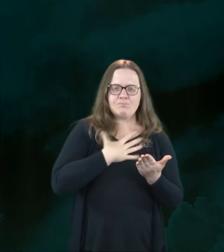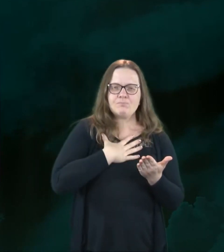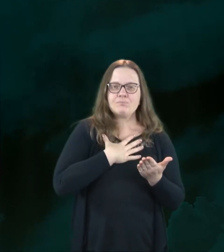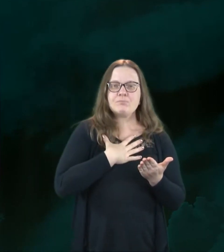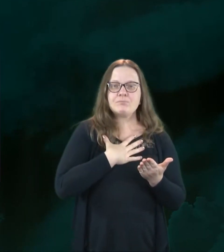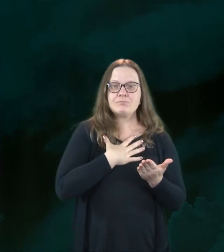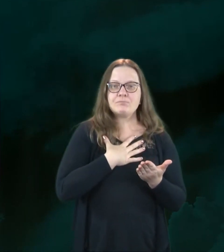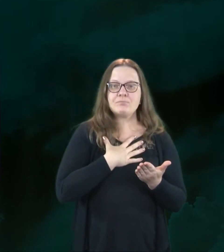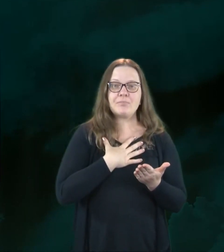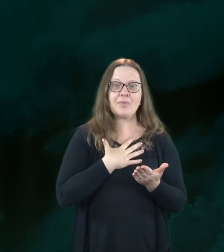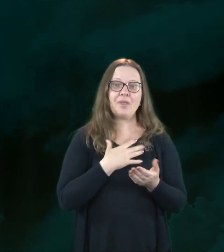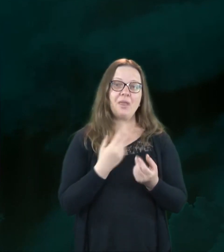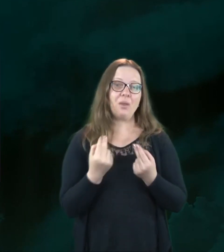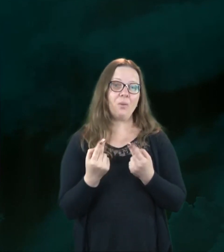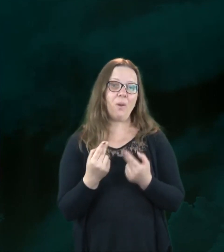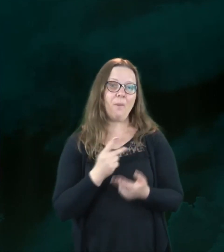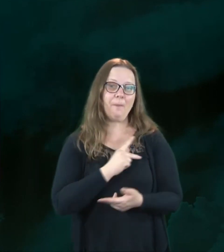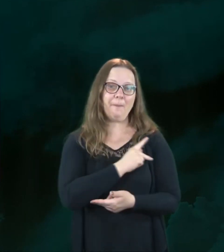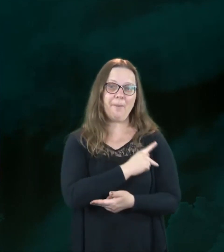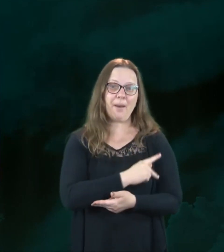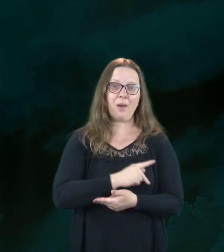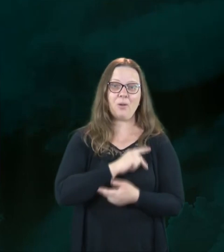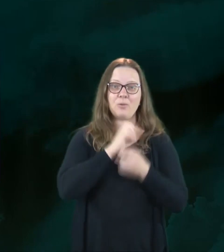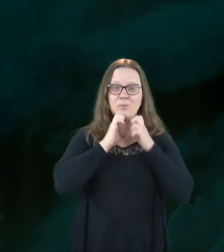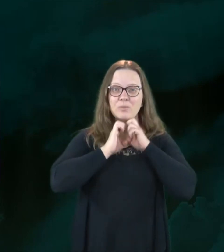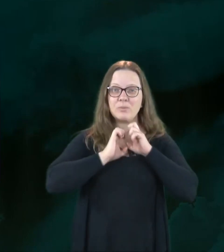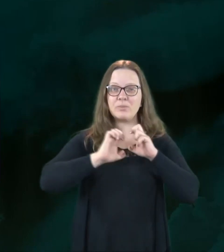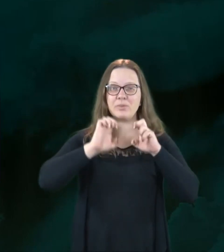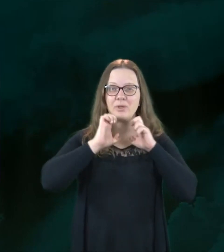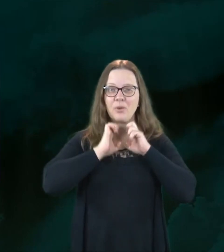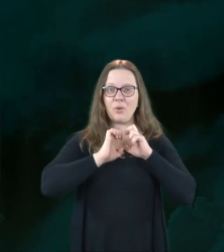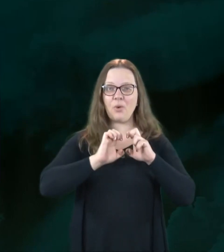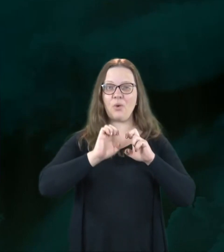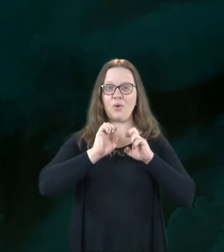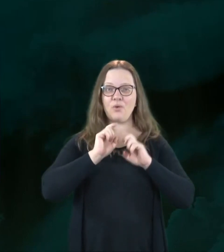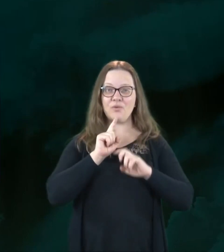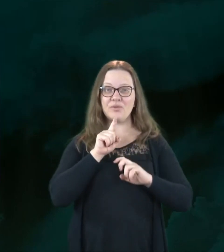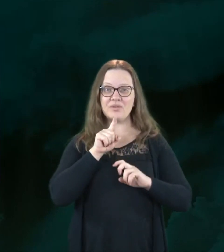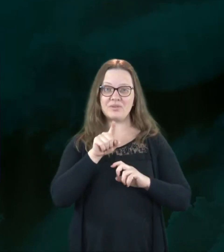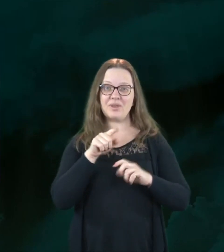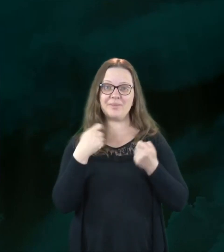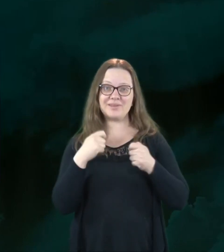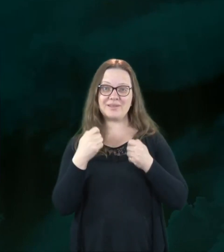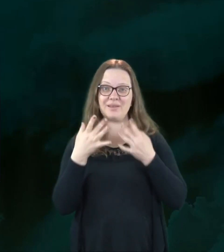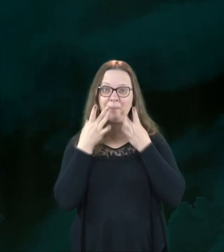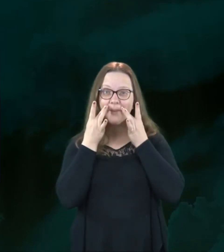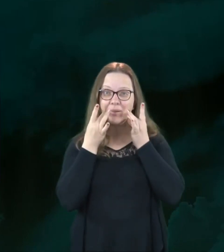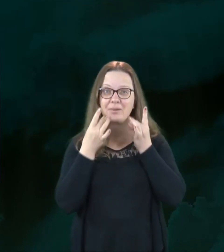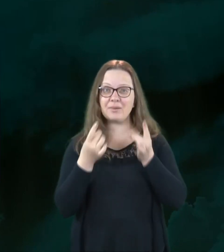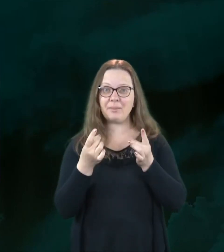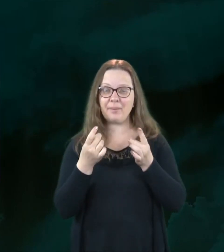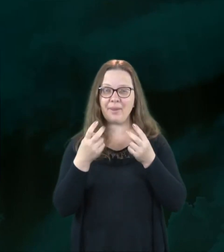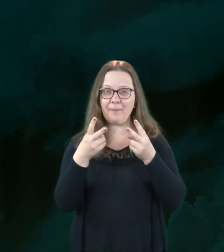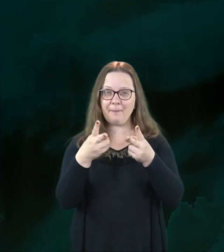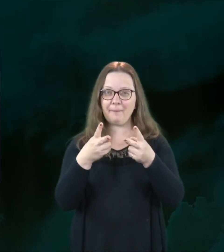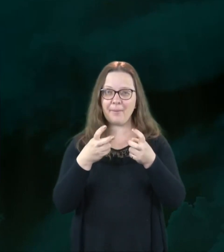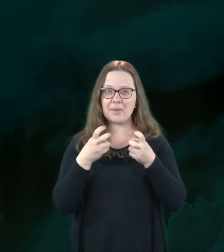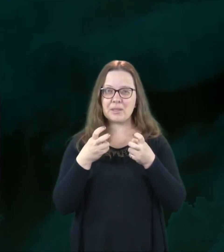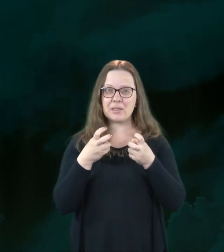a palavra da fé. E aqueles que ouviram, receberam a fé. E a fé